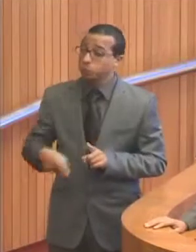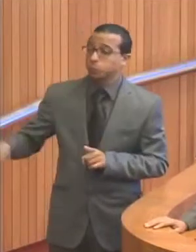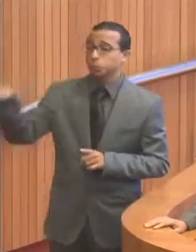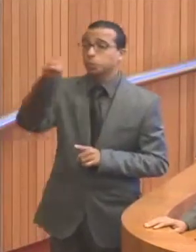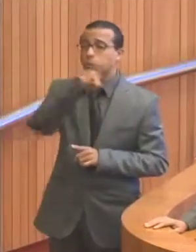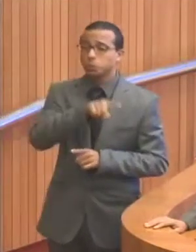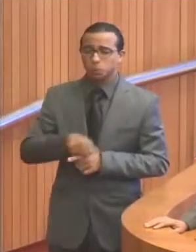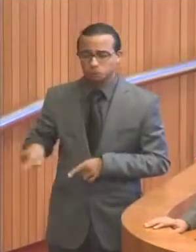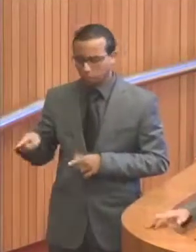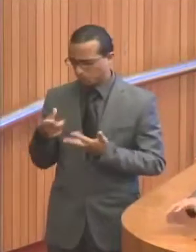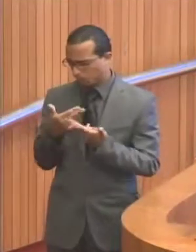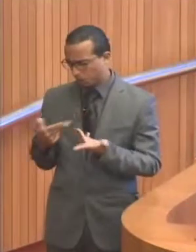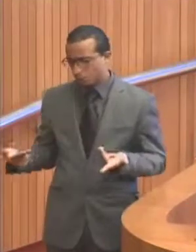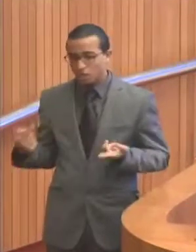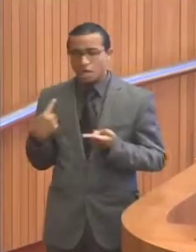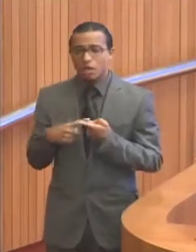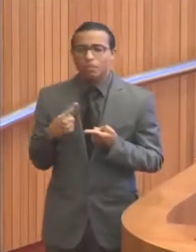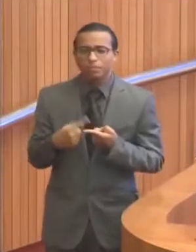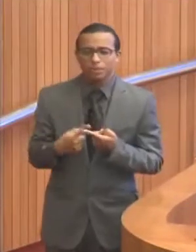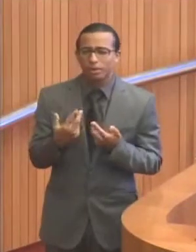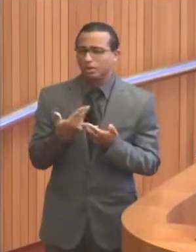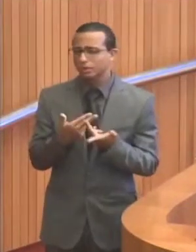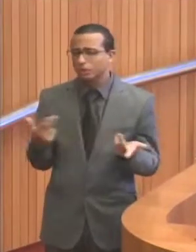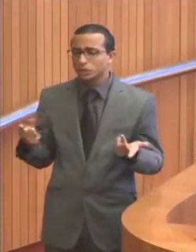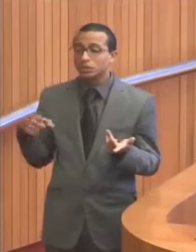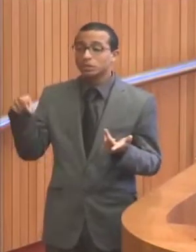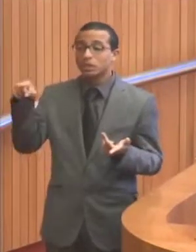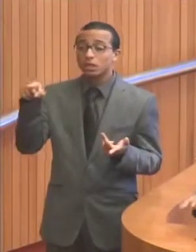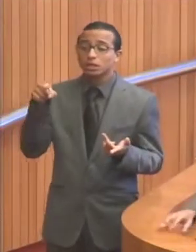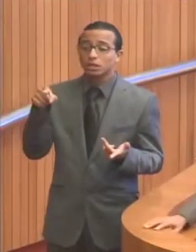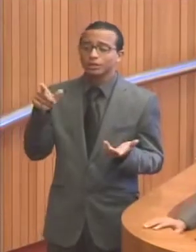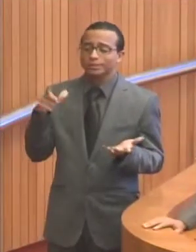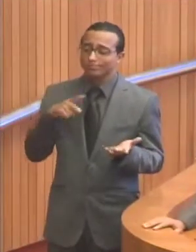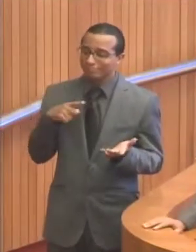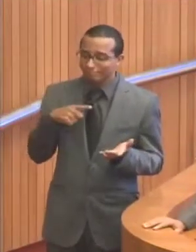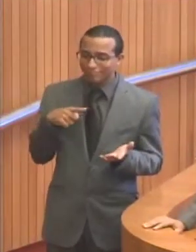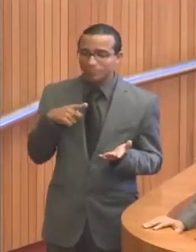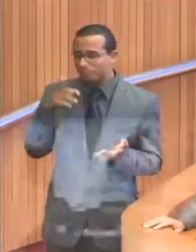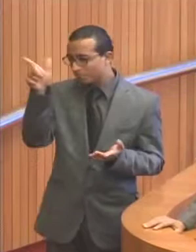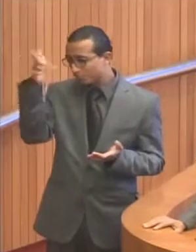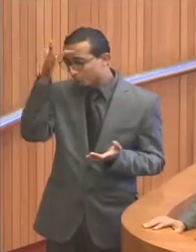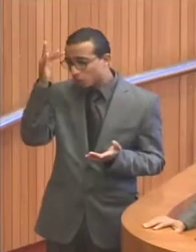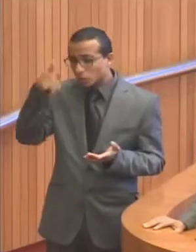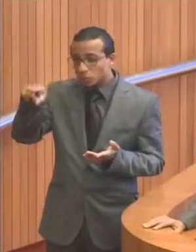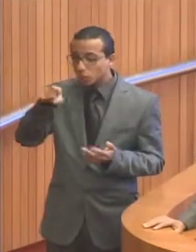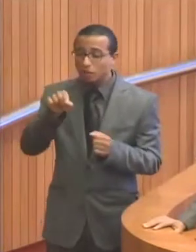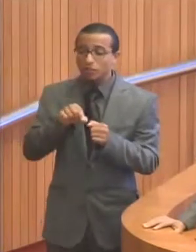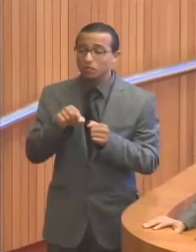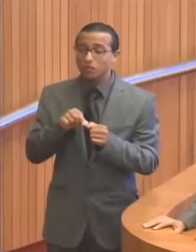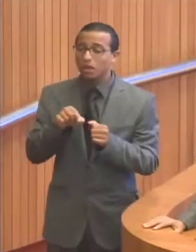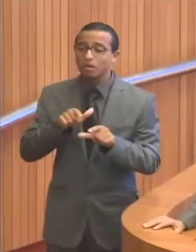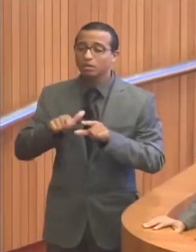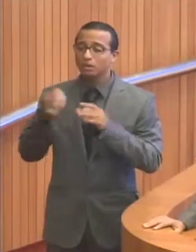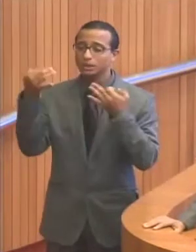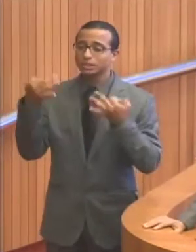todos, em razão de todas as negligências que há em torno dessa questão.